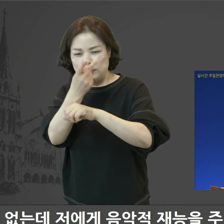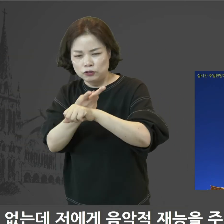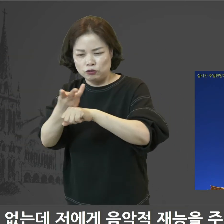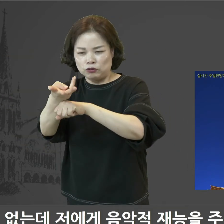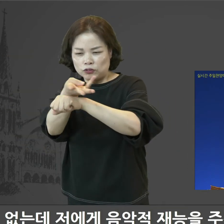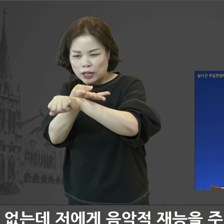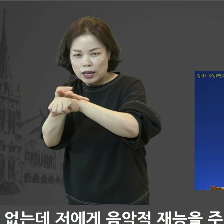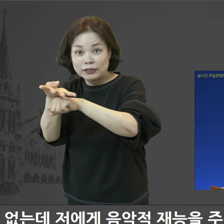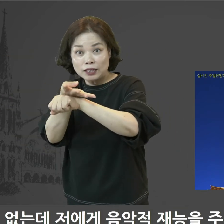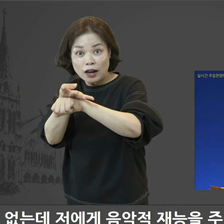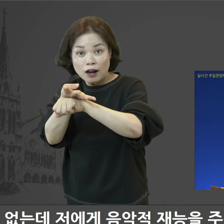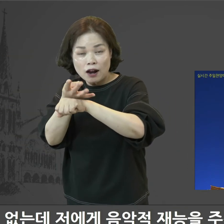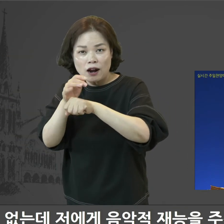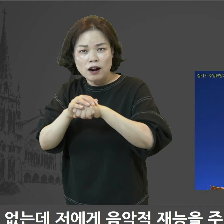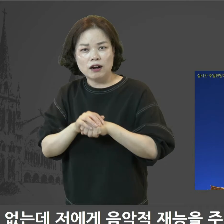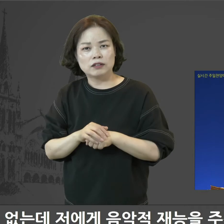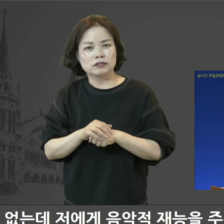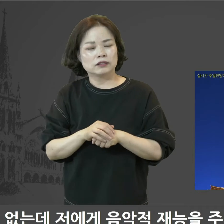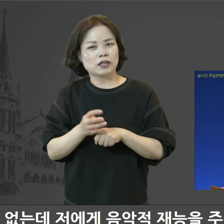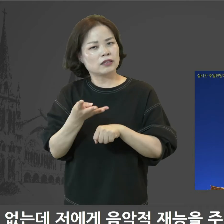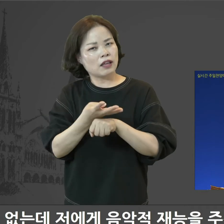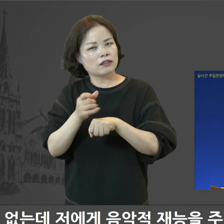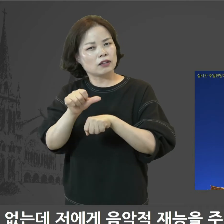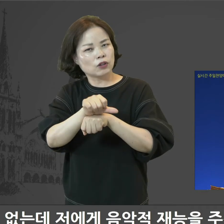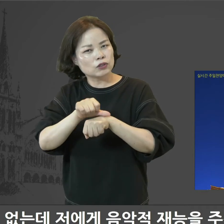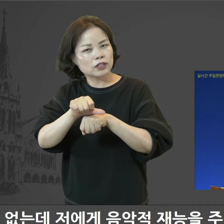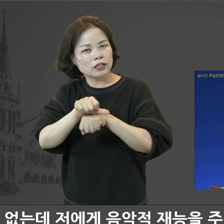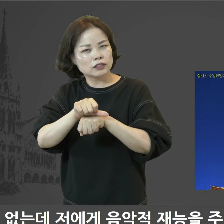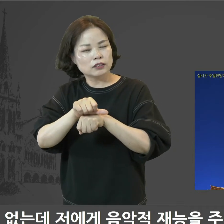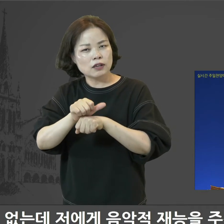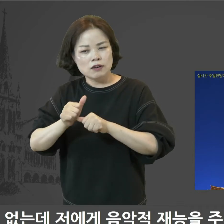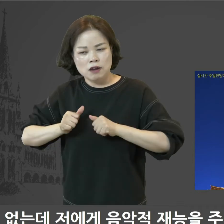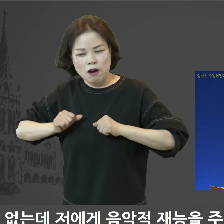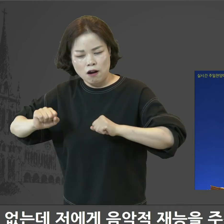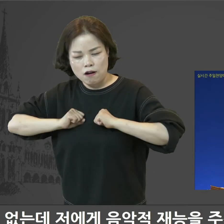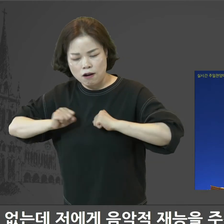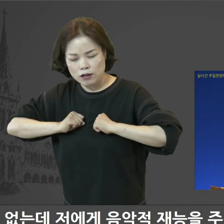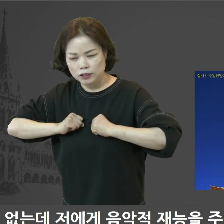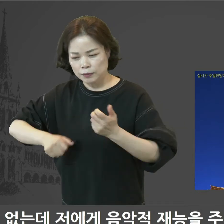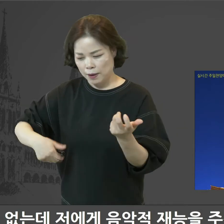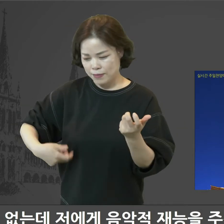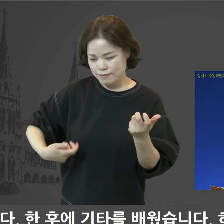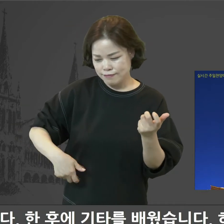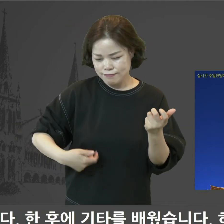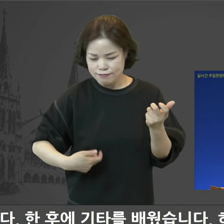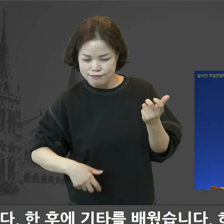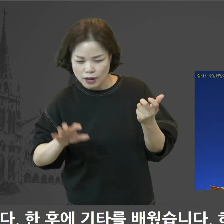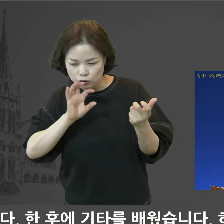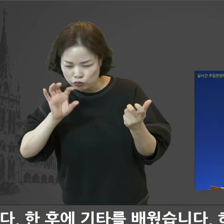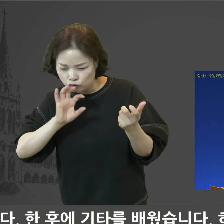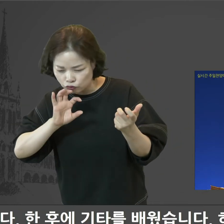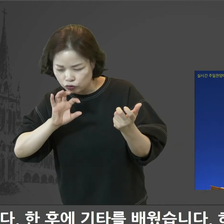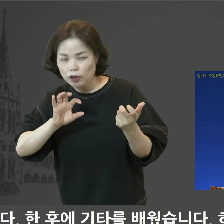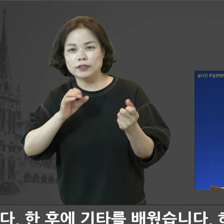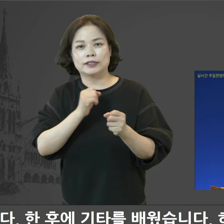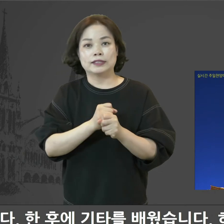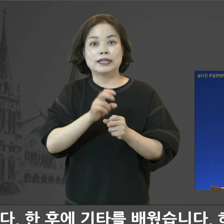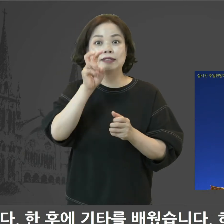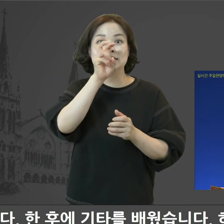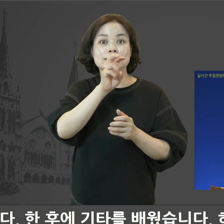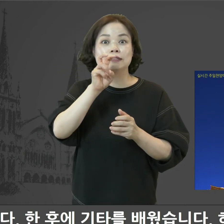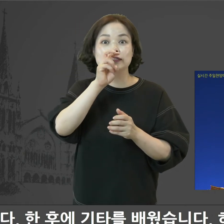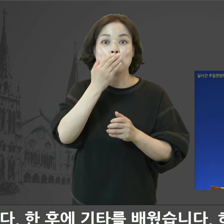3-4시간씩 혹은 4-5시간씩 그렇게 열심히 홀로 기타로 연습을 했었습니다. 그래서 정말